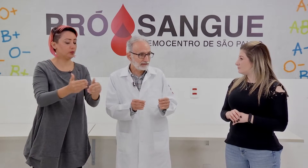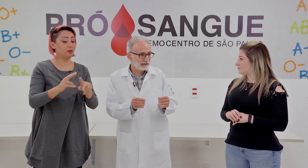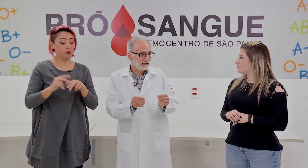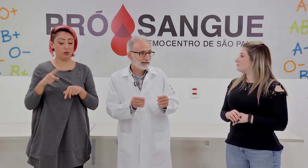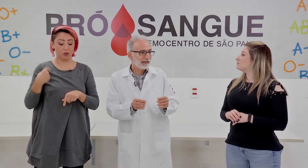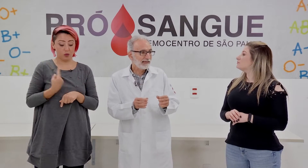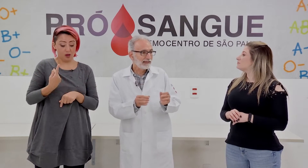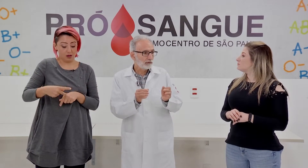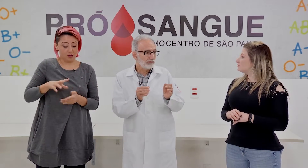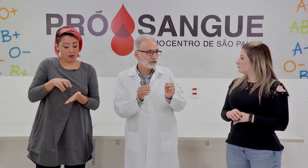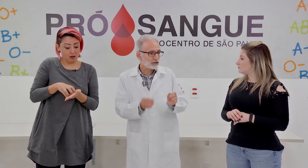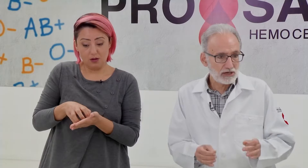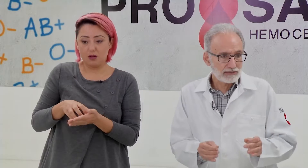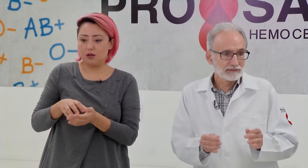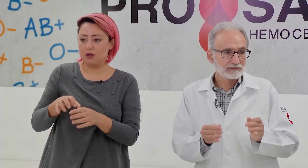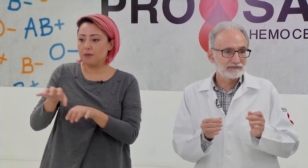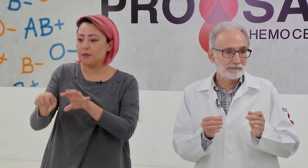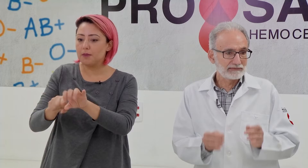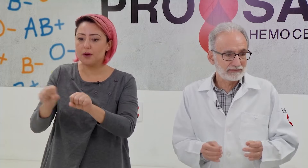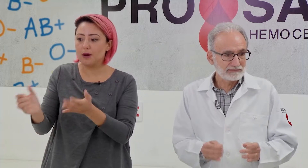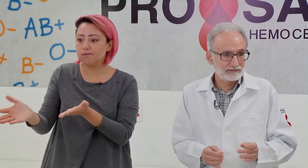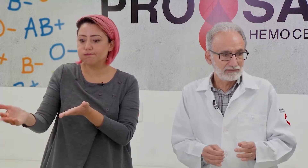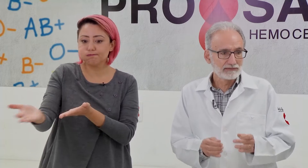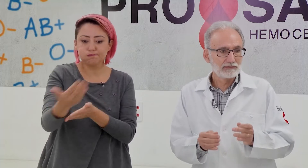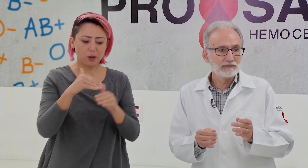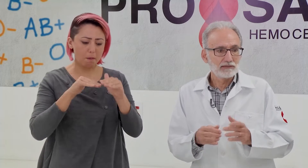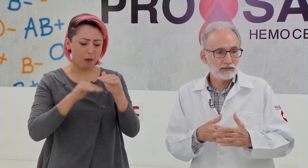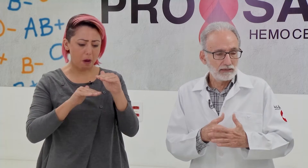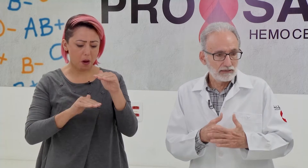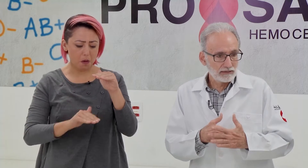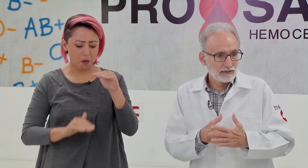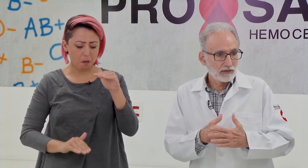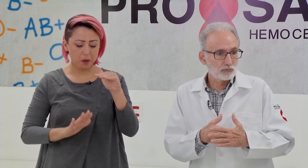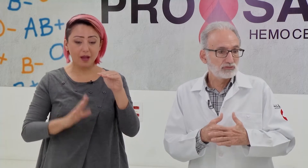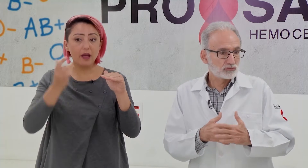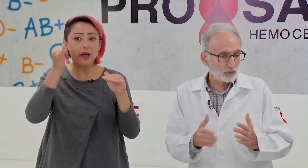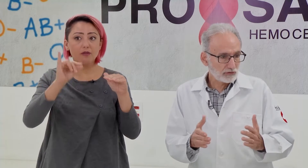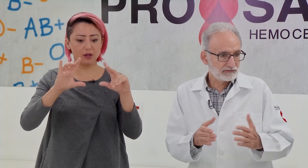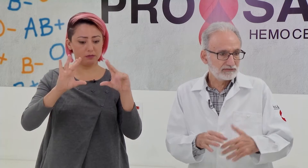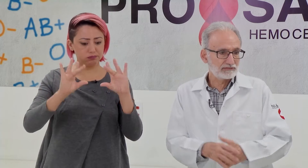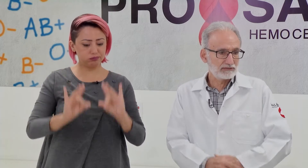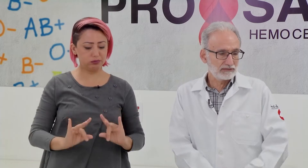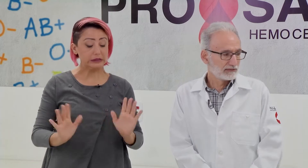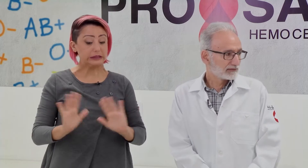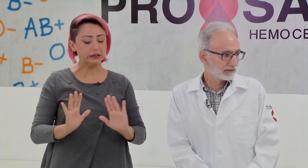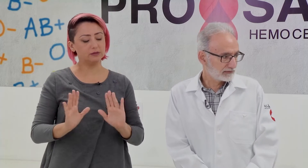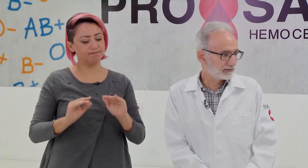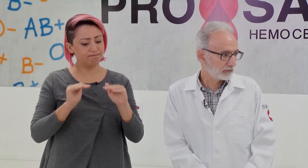sangue e não deixar desabastecer os estoques de sangue daqui de São